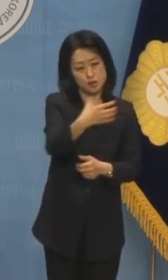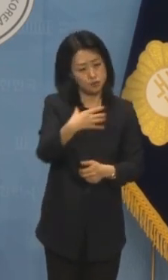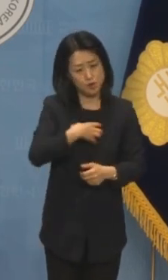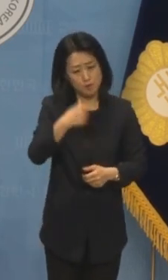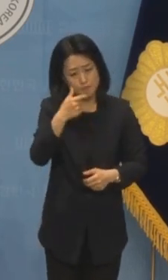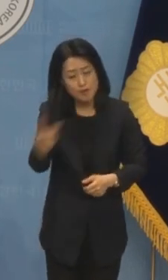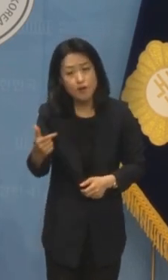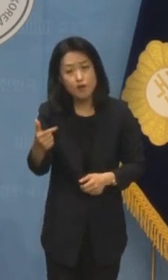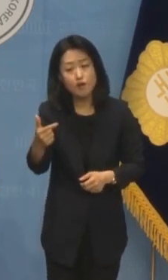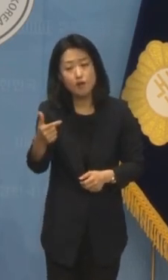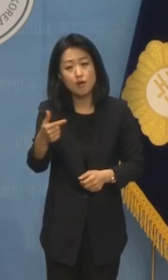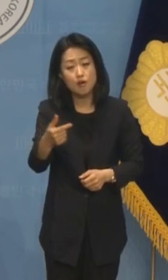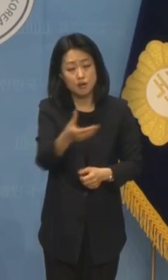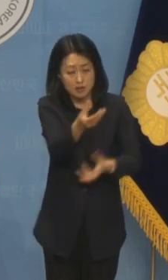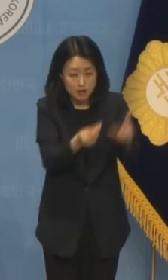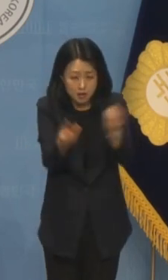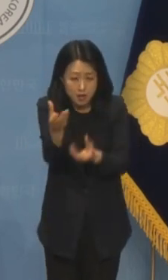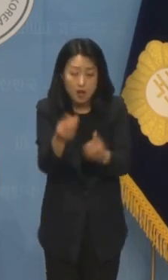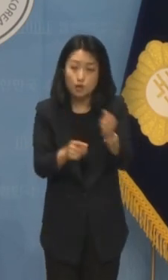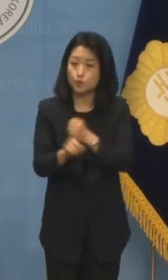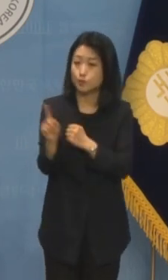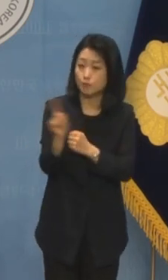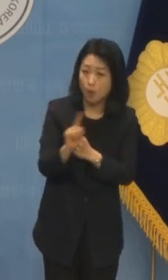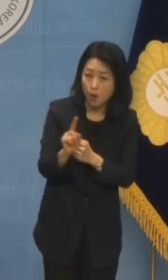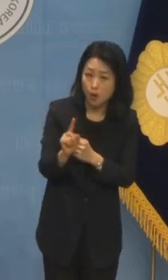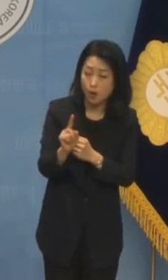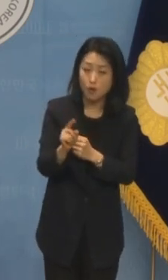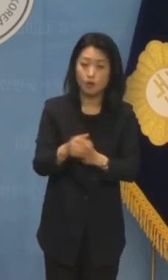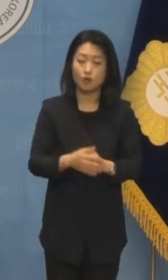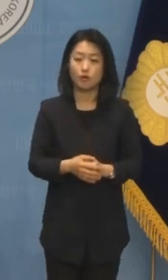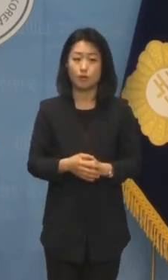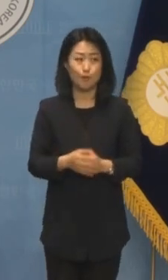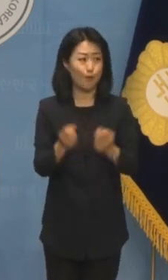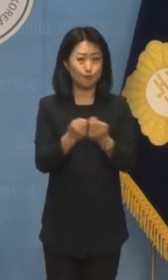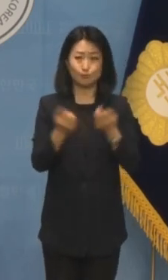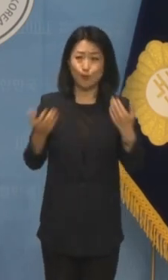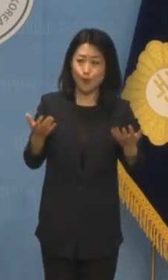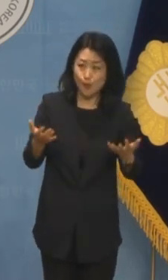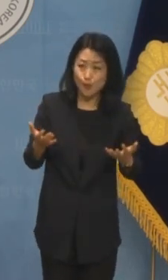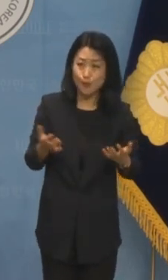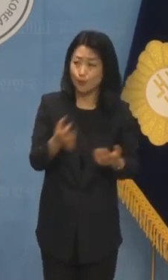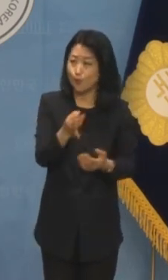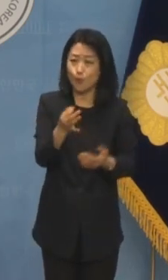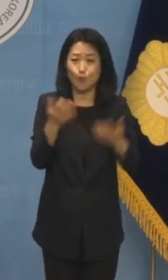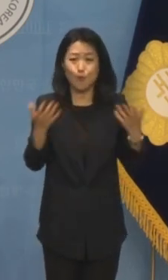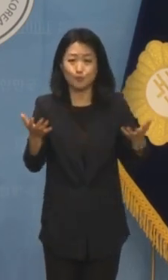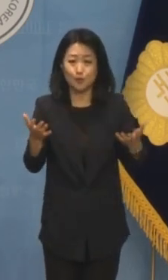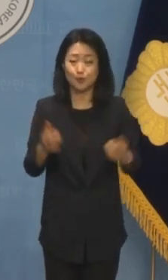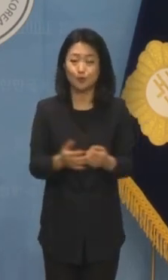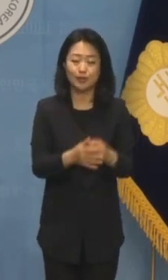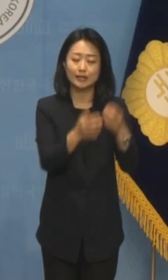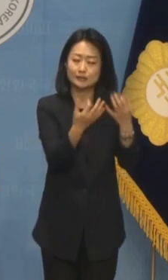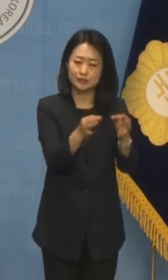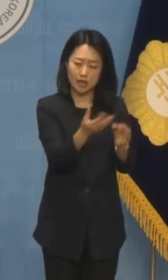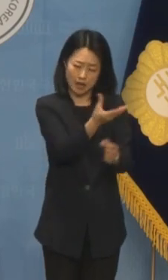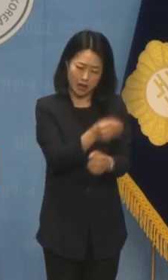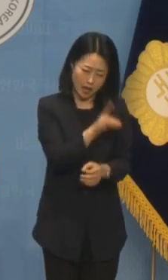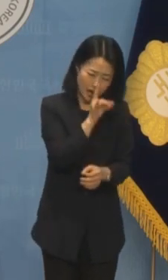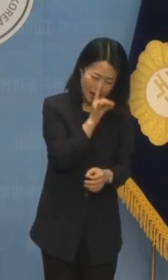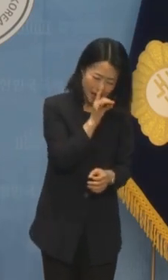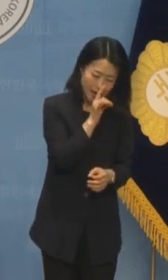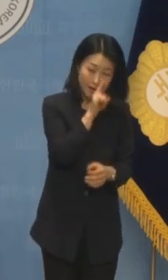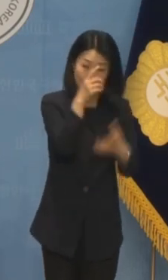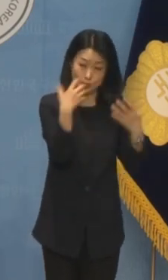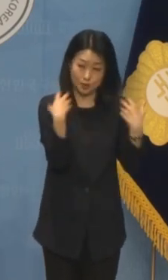돋친 듯 팔리는 이유는 단 한 가지, 방법이 없어서입니다. 은행은 물론